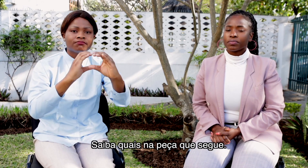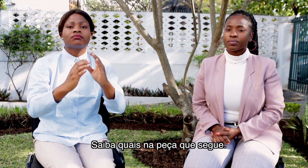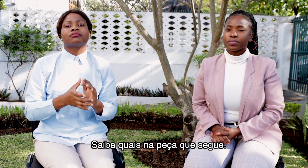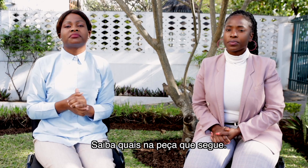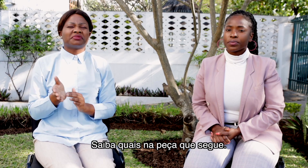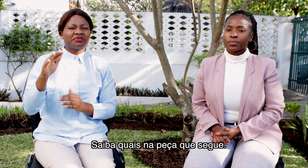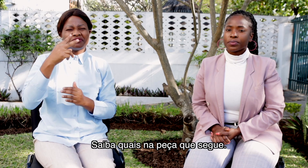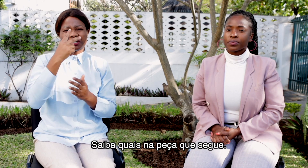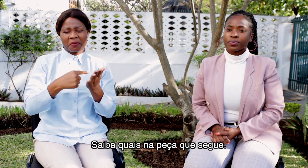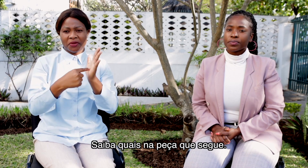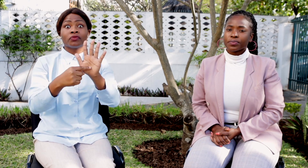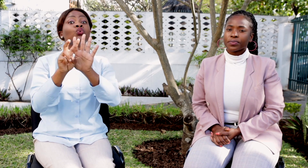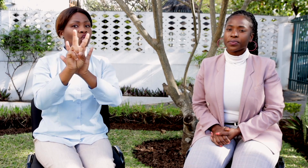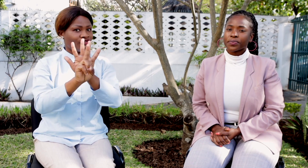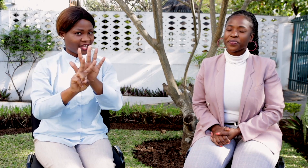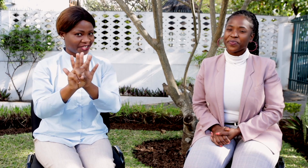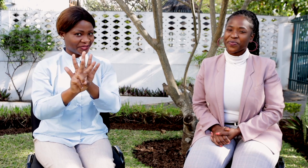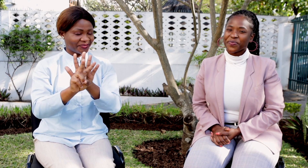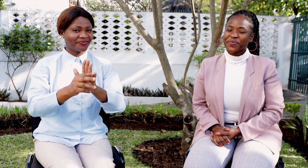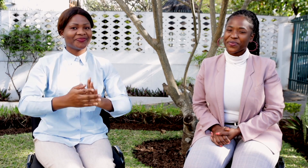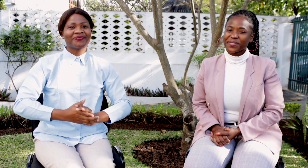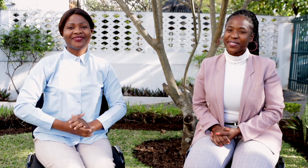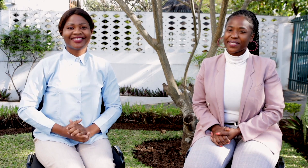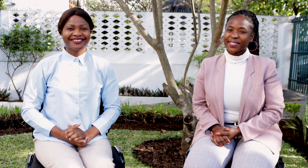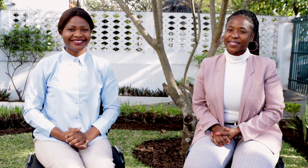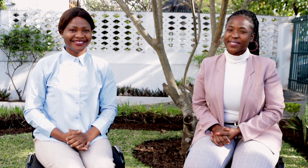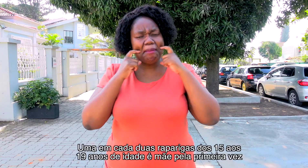Saiba quais na peça que se segue.